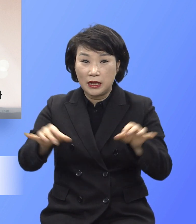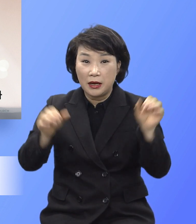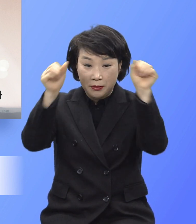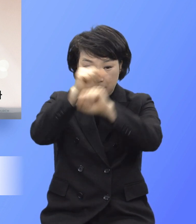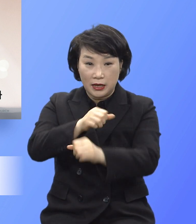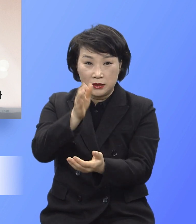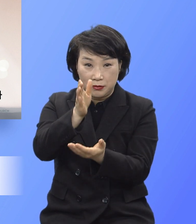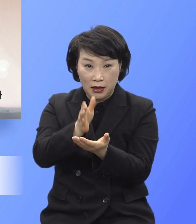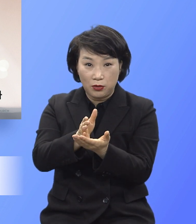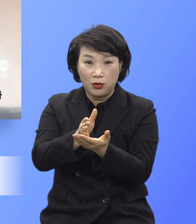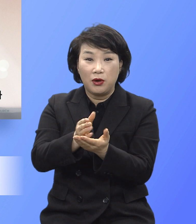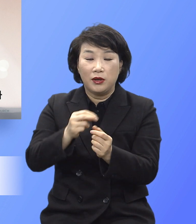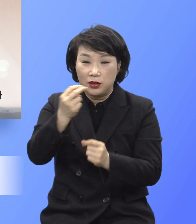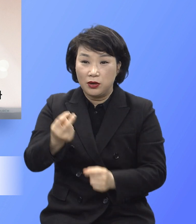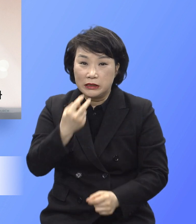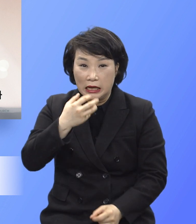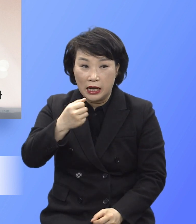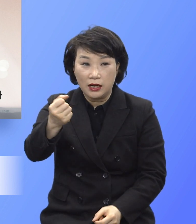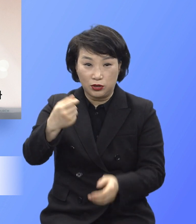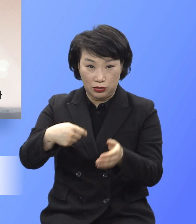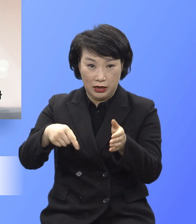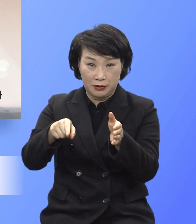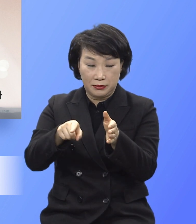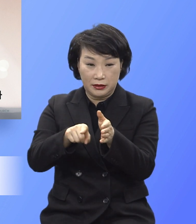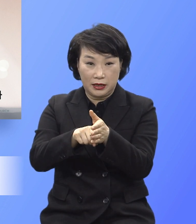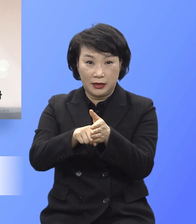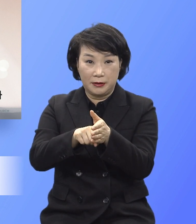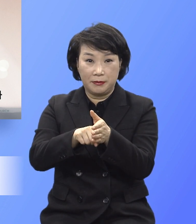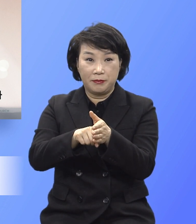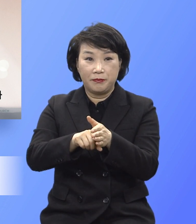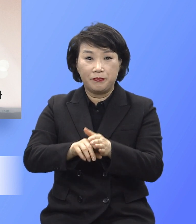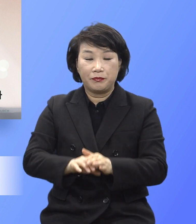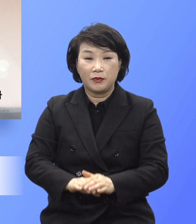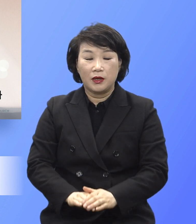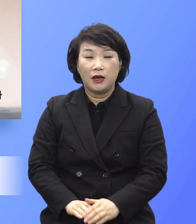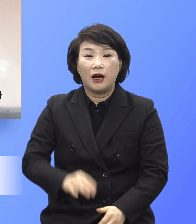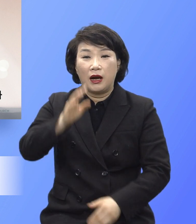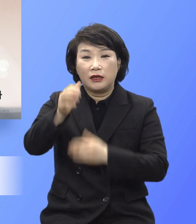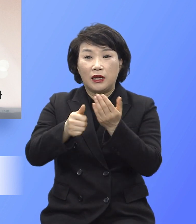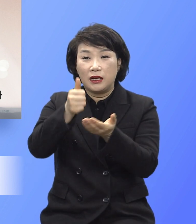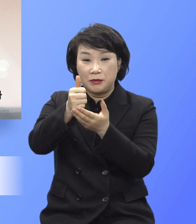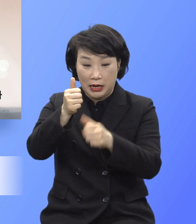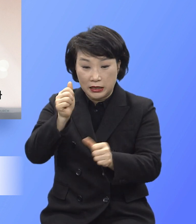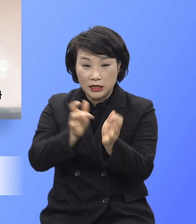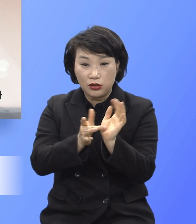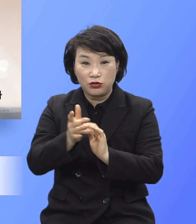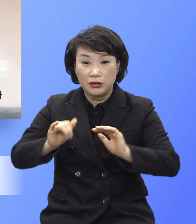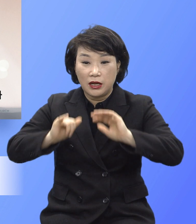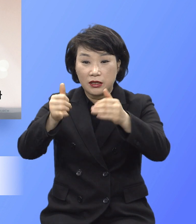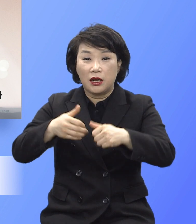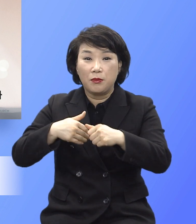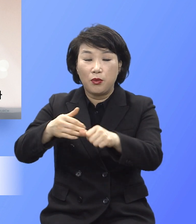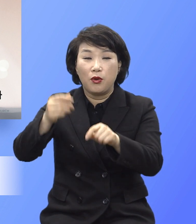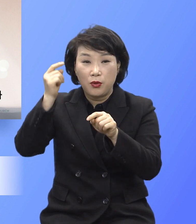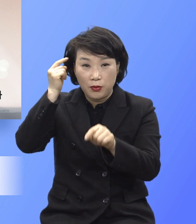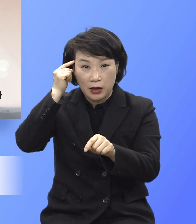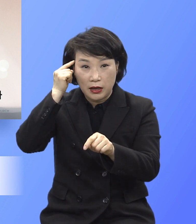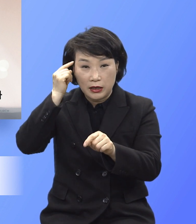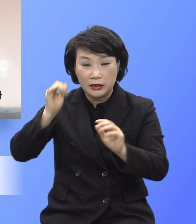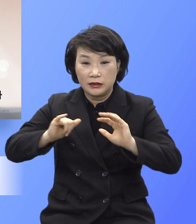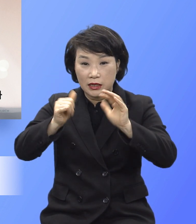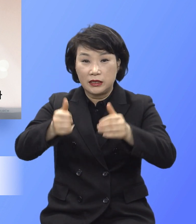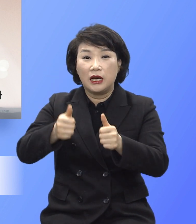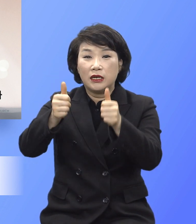자마다 멸망치 않고 영생을 얻게 하려 하심이라. 하나님이 그 아들을 세상에 보내신